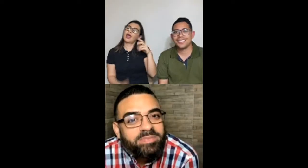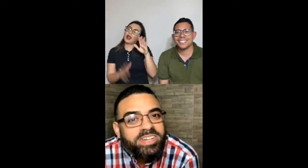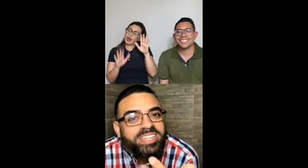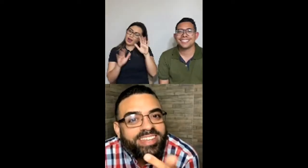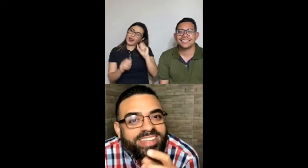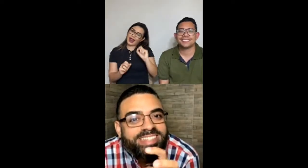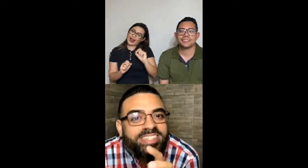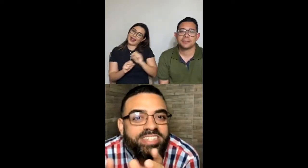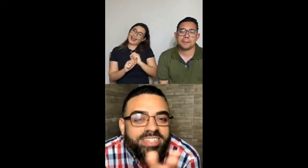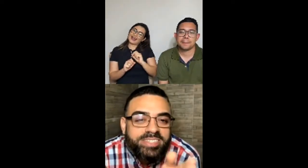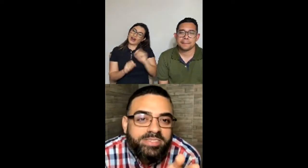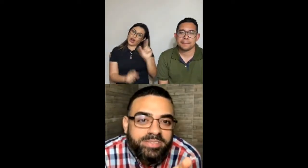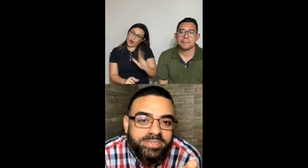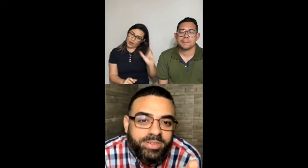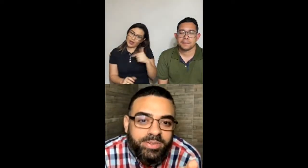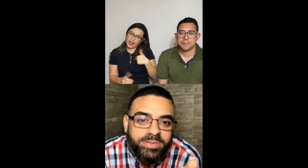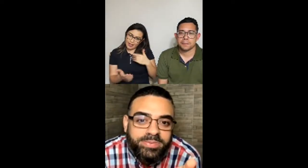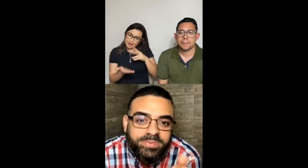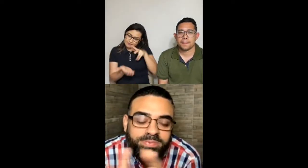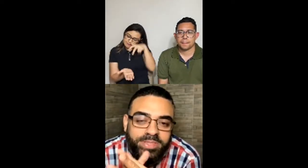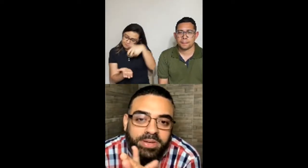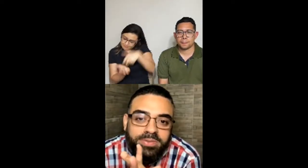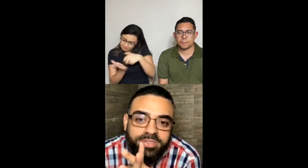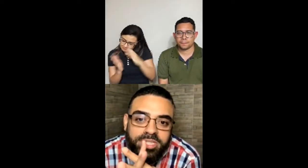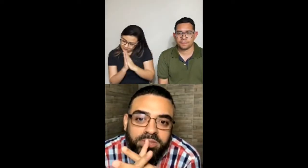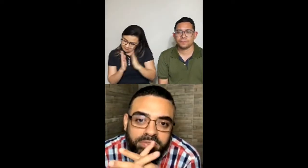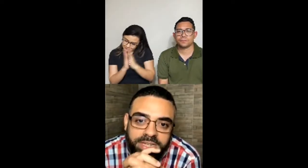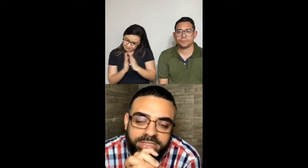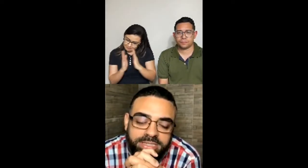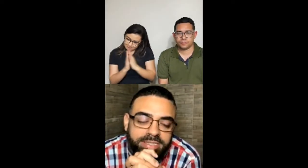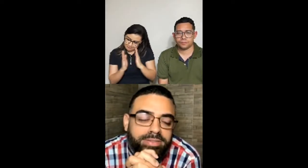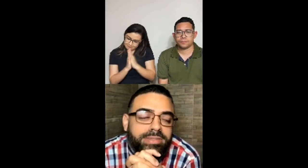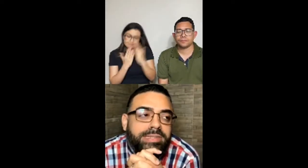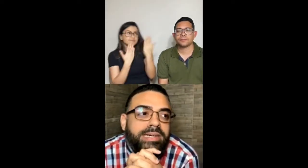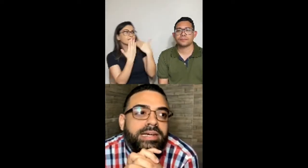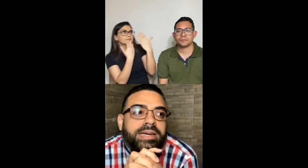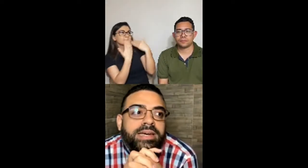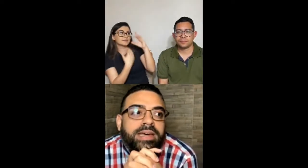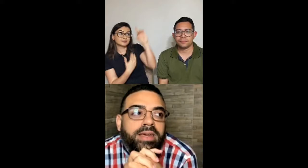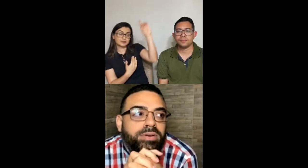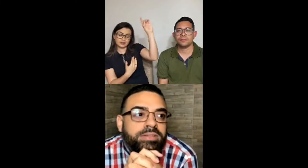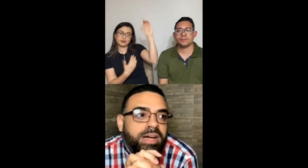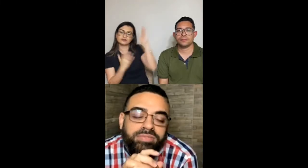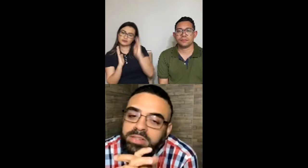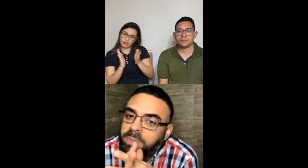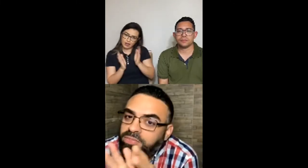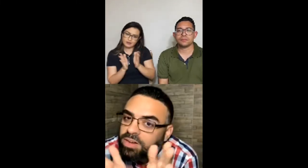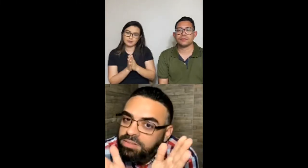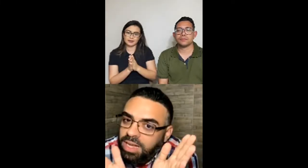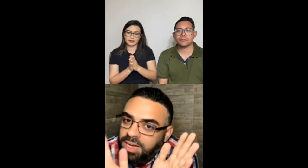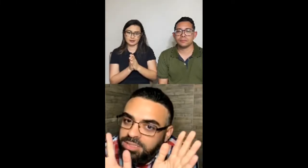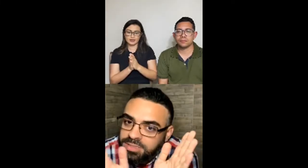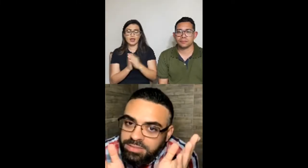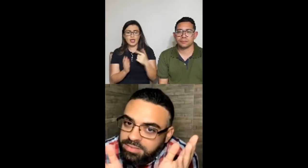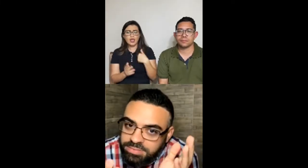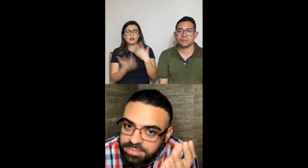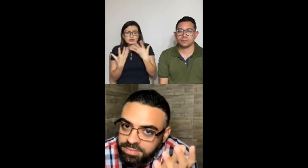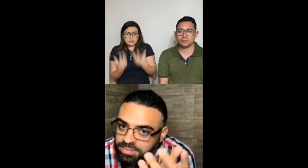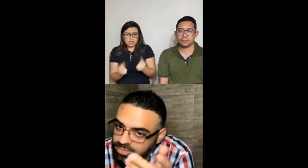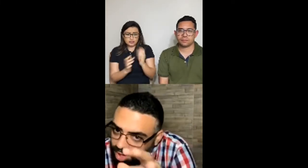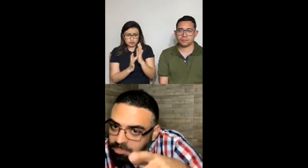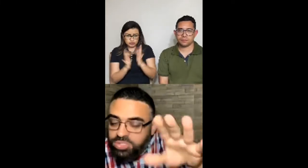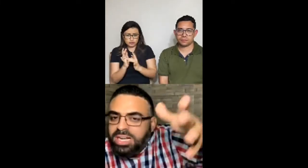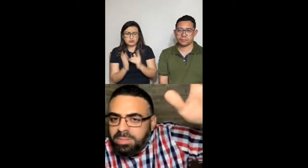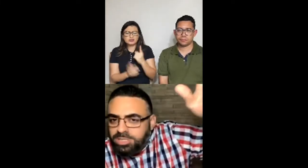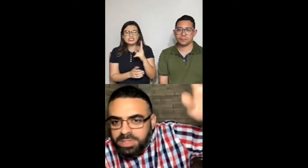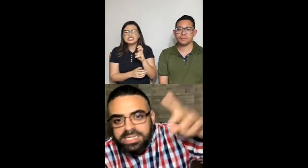Claro. Teve uma parte assim íntima com Deus. Depois de 15 dias que eu tinha